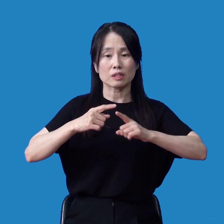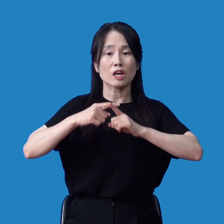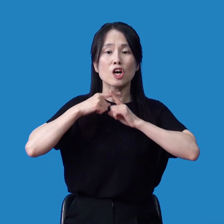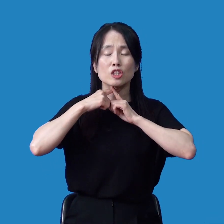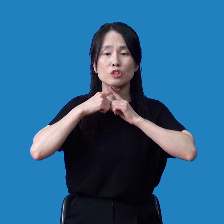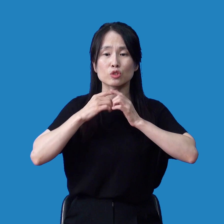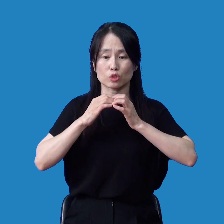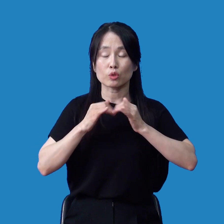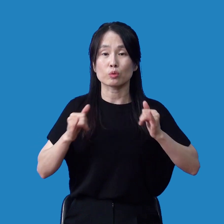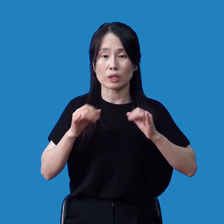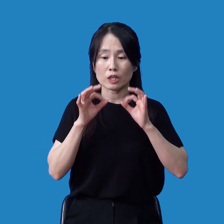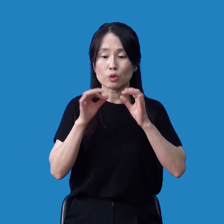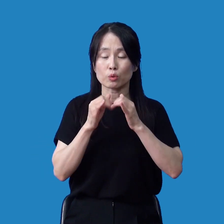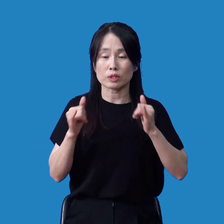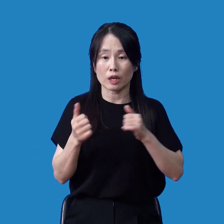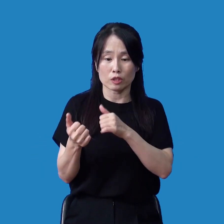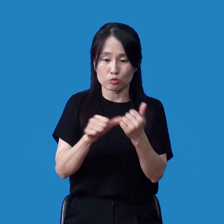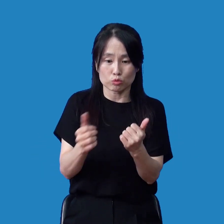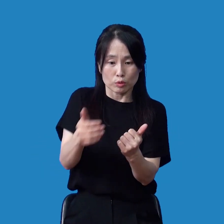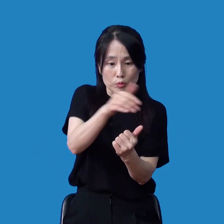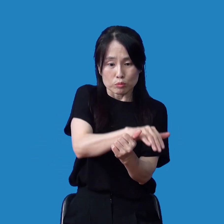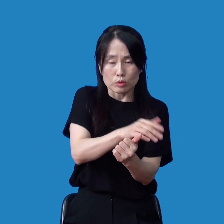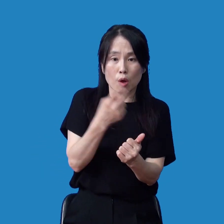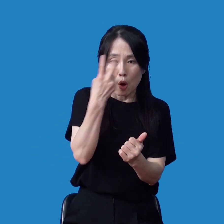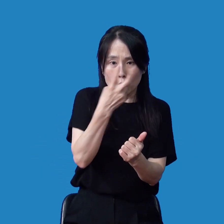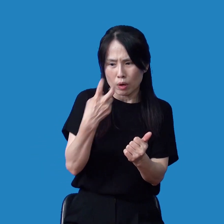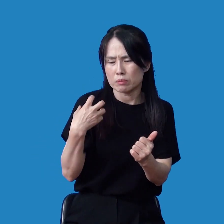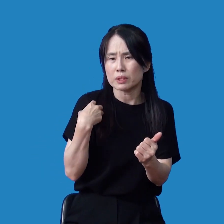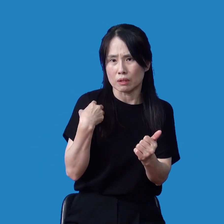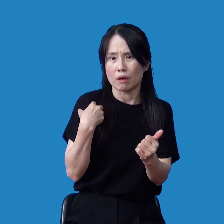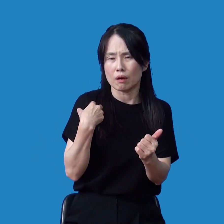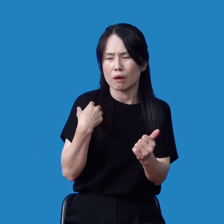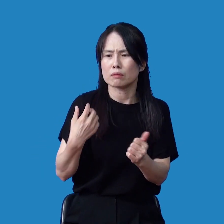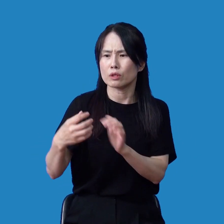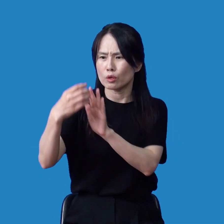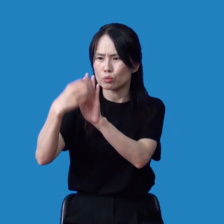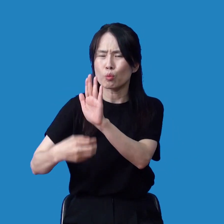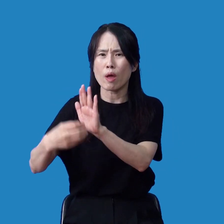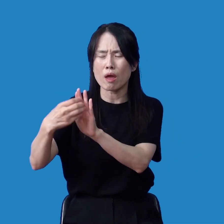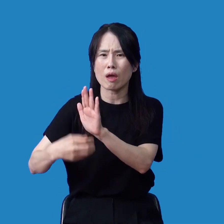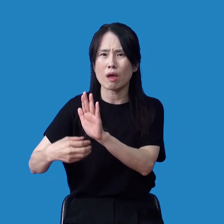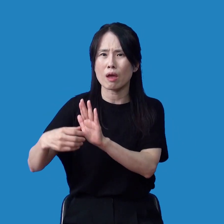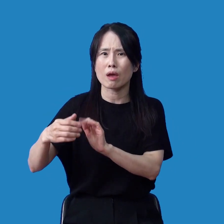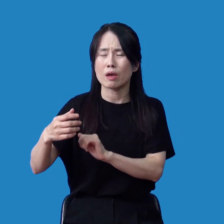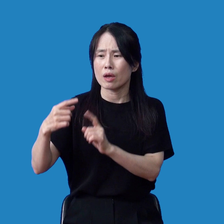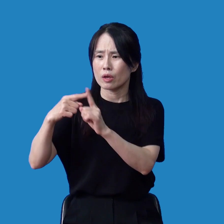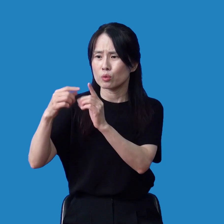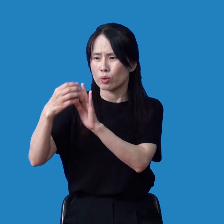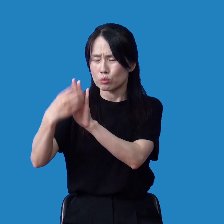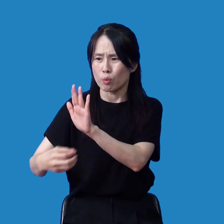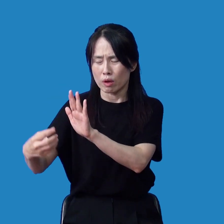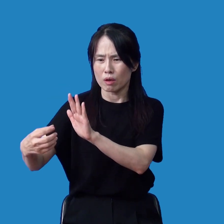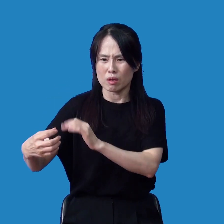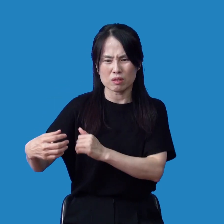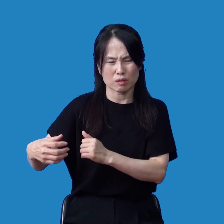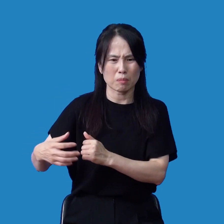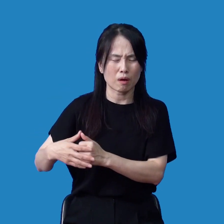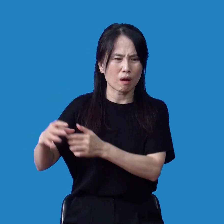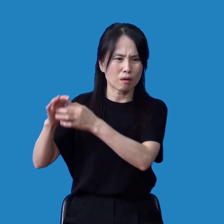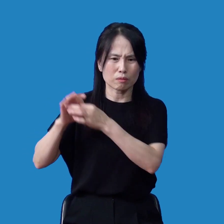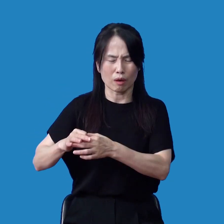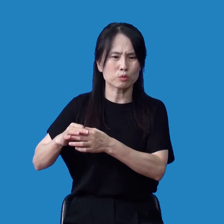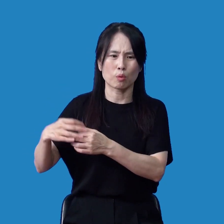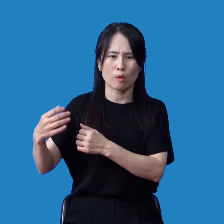묘역을 관리하고 있는데 모 교단에서 자꾸 부당한 요구를 해오는 것입니다. 그게 무슨 굉장한 이권이라도 걸려있는